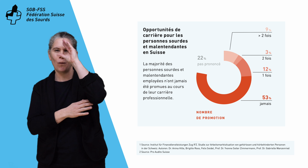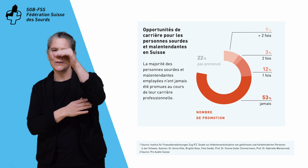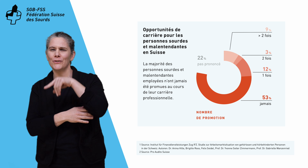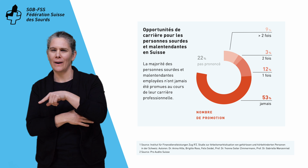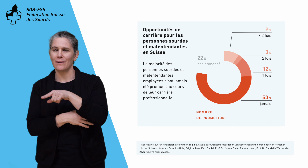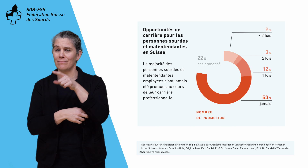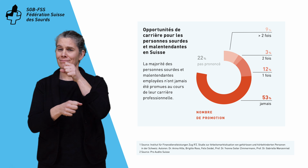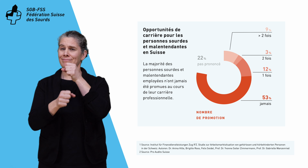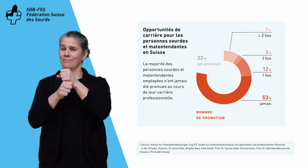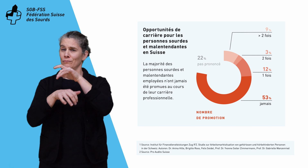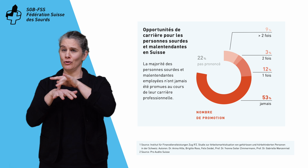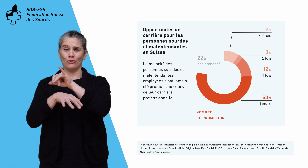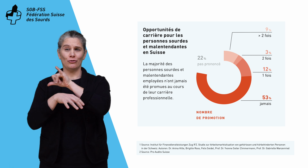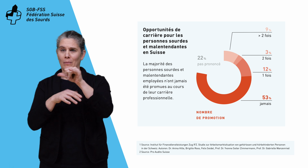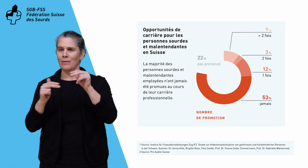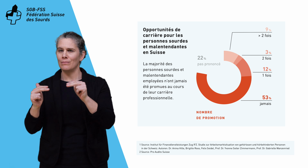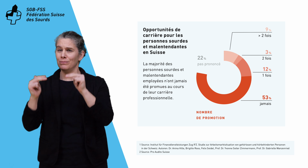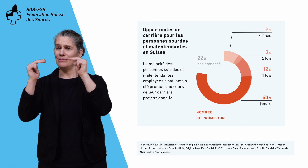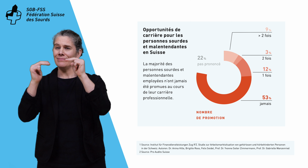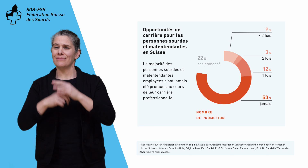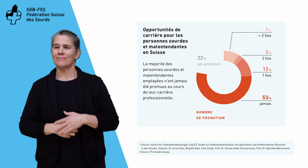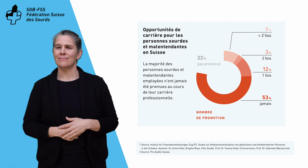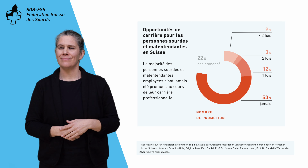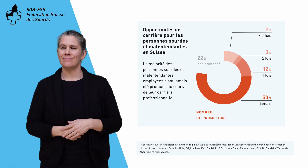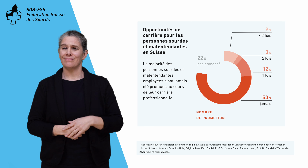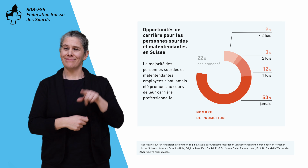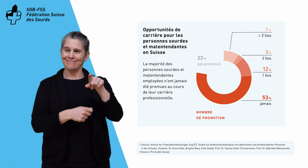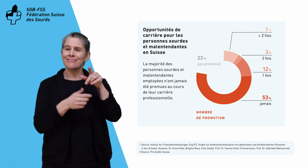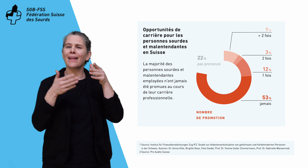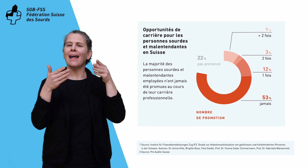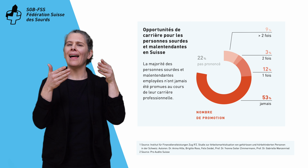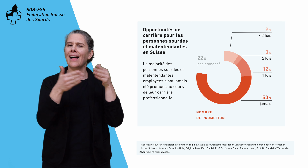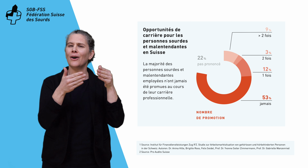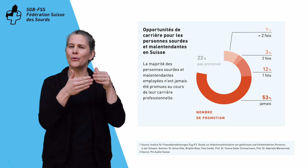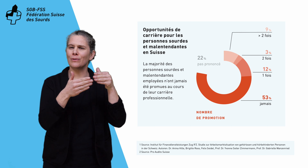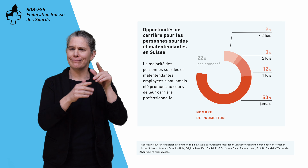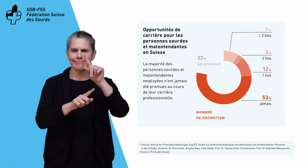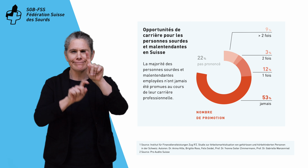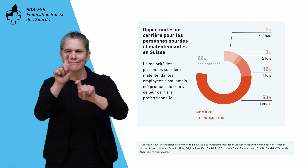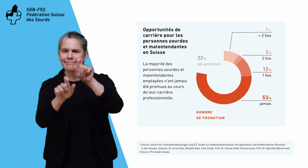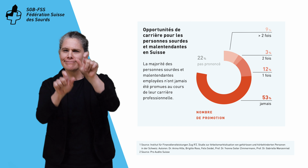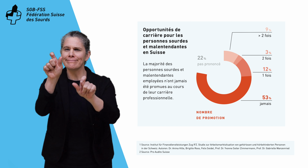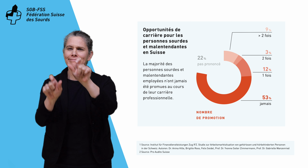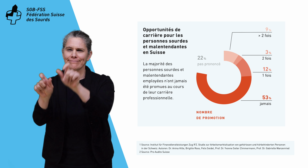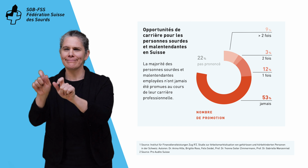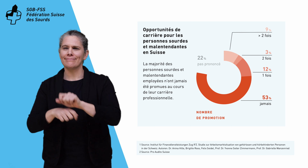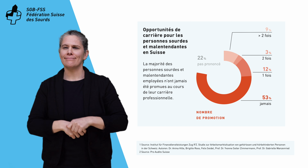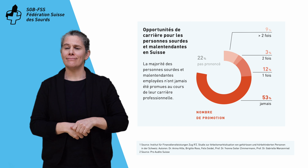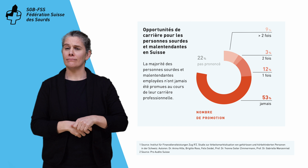malentendantes qui travaillent n'ont jamais été promues au cours de leur carrière professionnelle. 12 % des